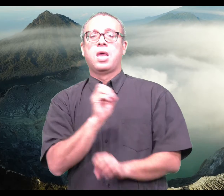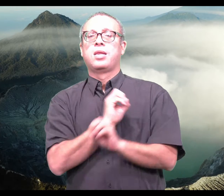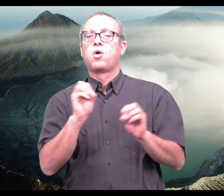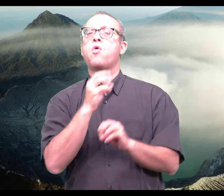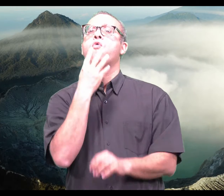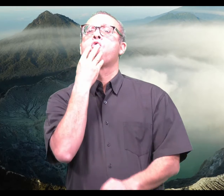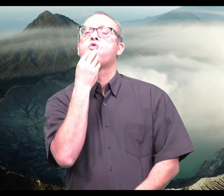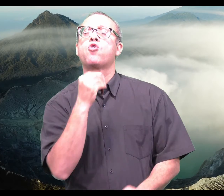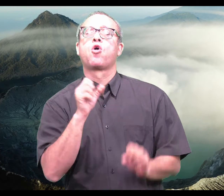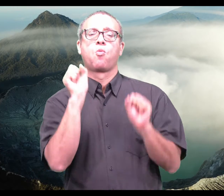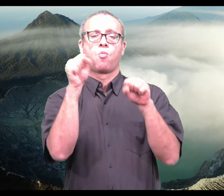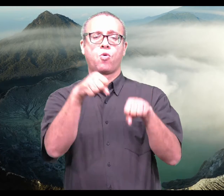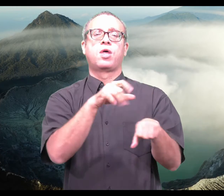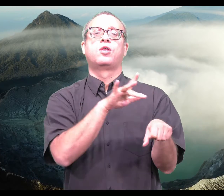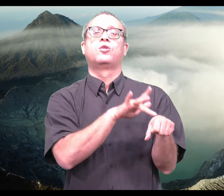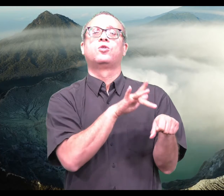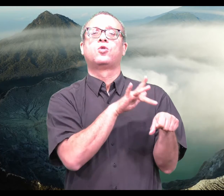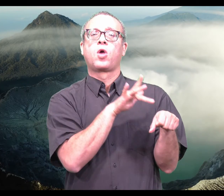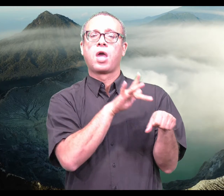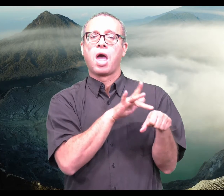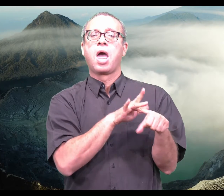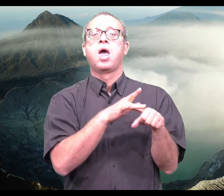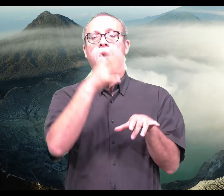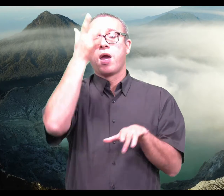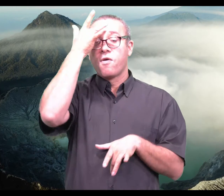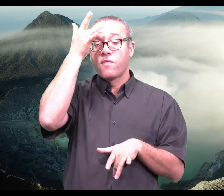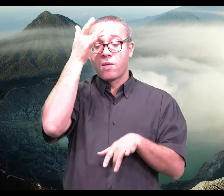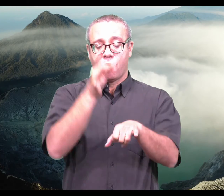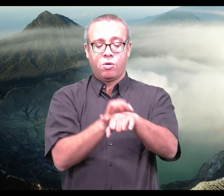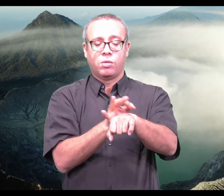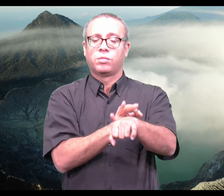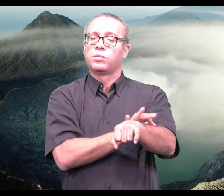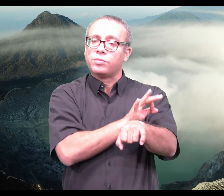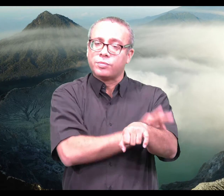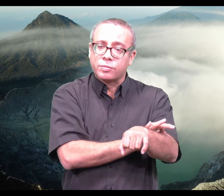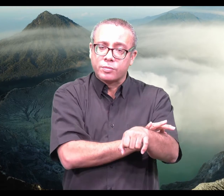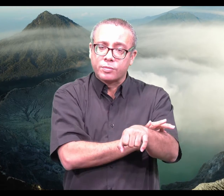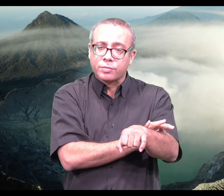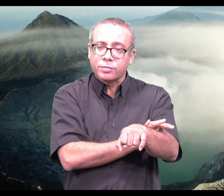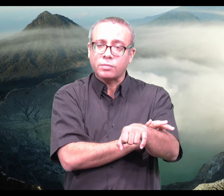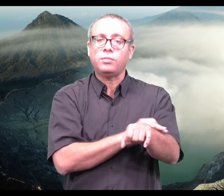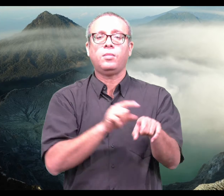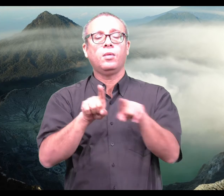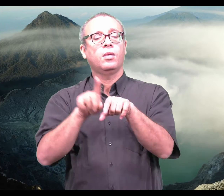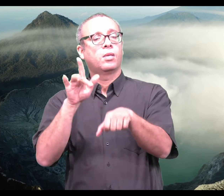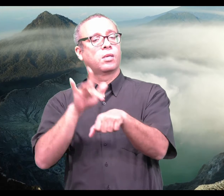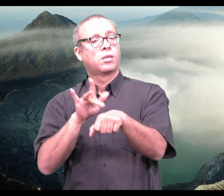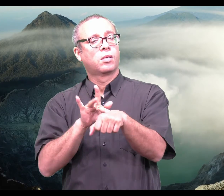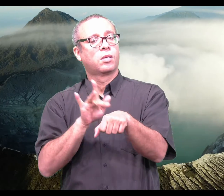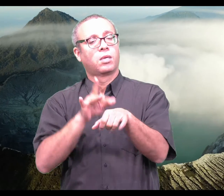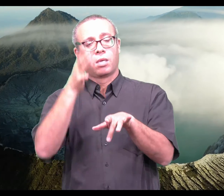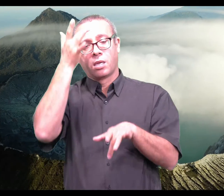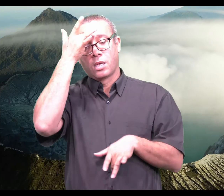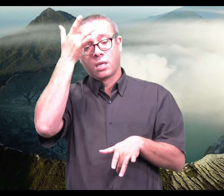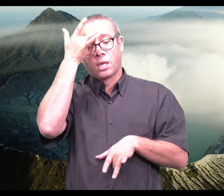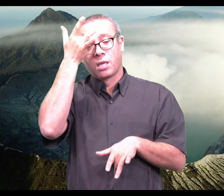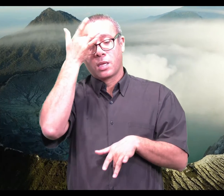atrevía a tocar a un leproso, no solo por temor al contagio, sino también porque el contacto con alguien enfermo de